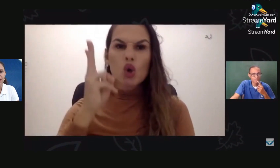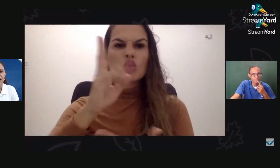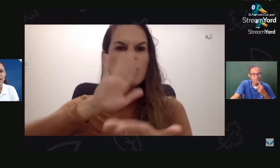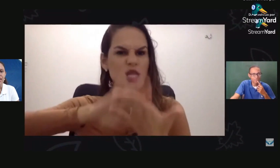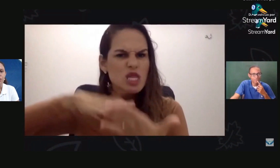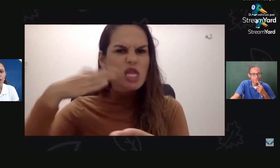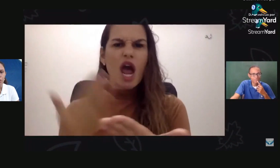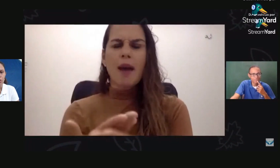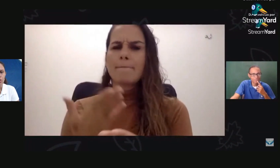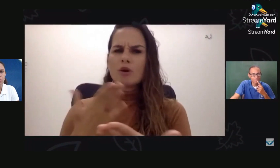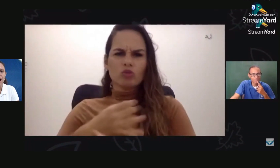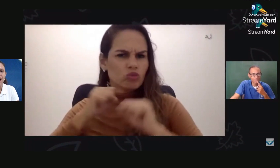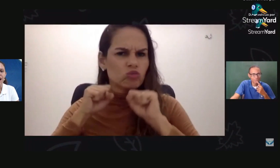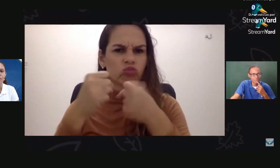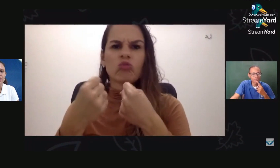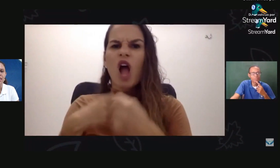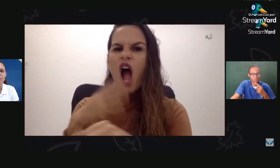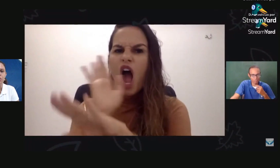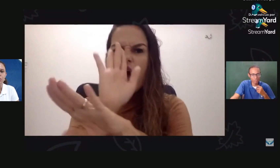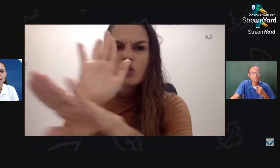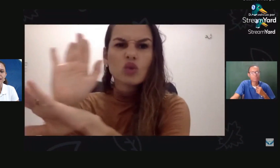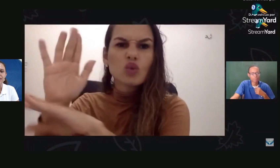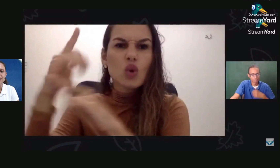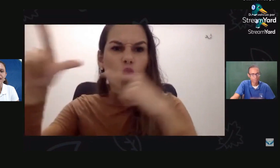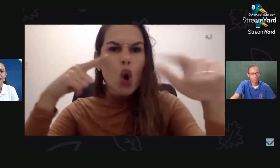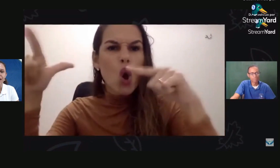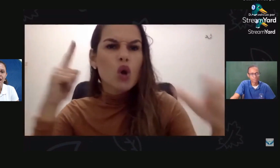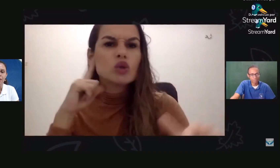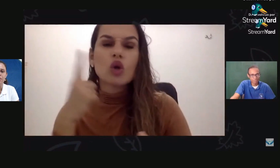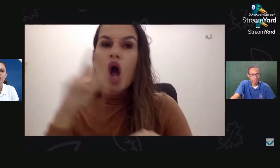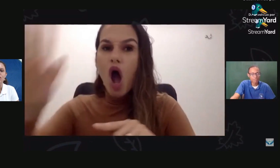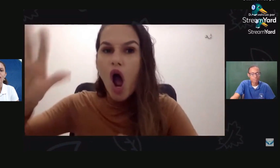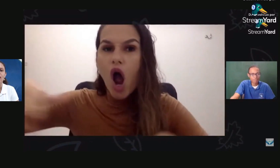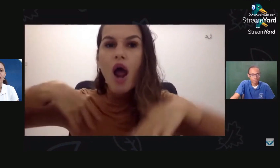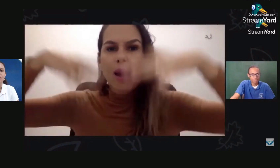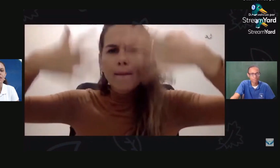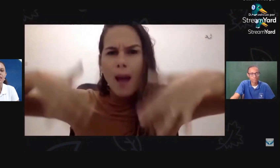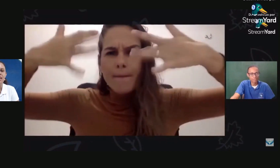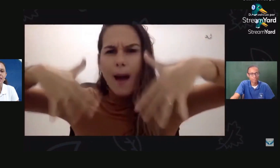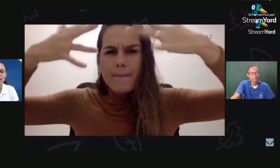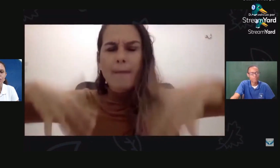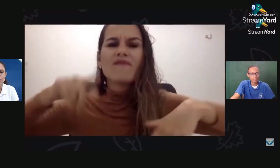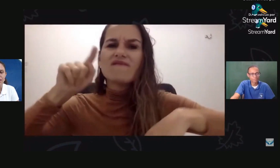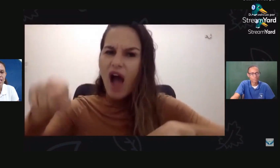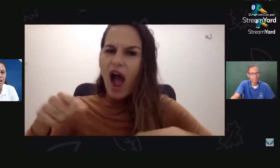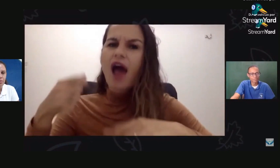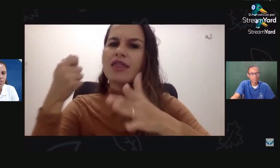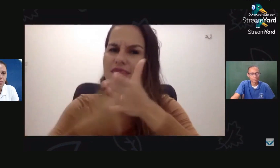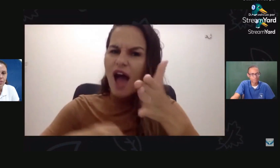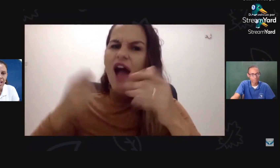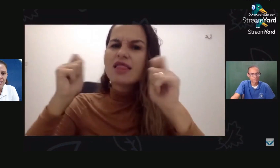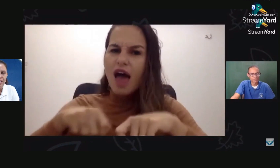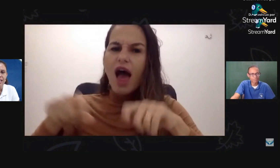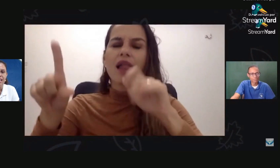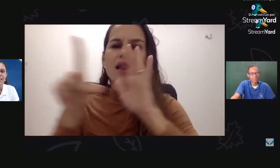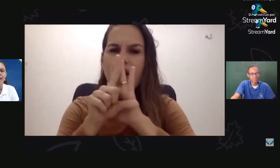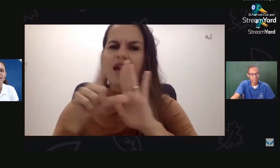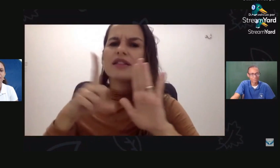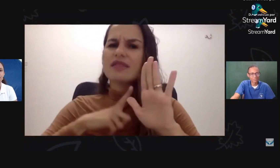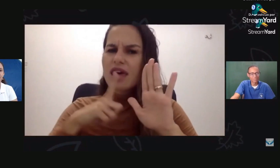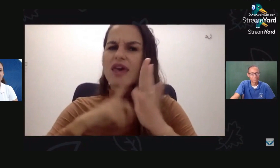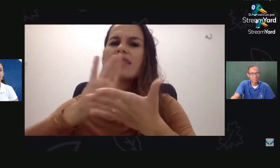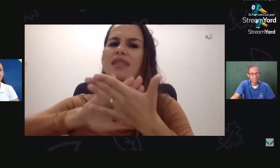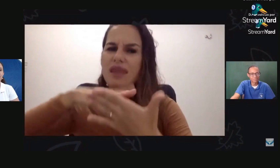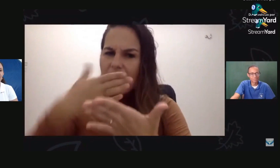percebe o quê? Que eu quero continuar, eu queria muito mais, né, ter intérprete, eu queria que os intérpretes pudessem, né,